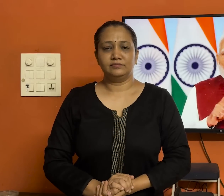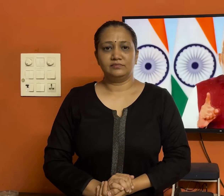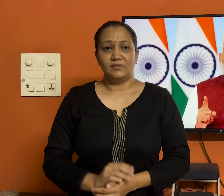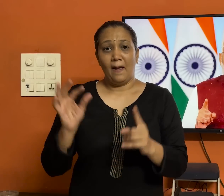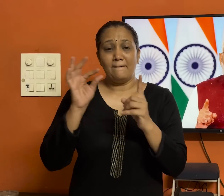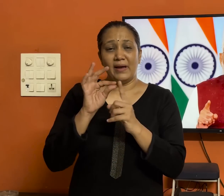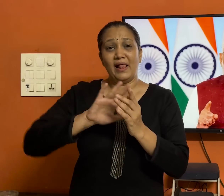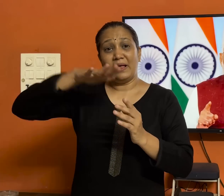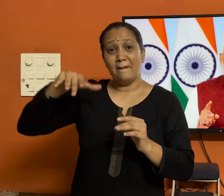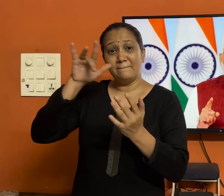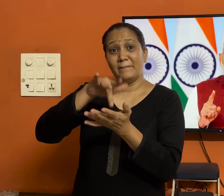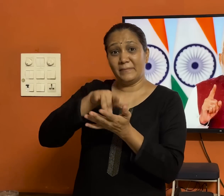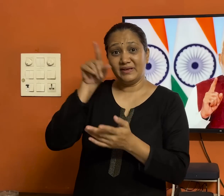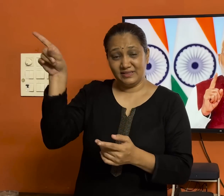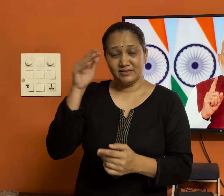पहलगाम में